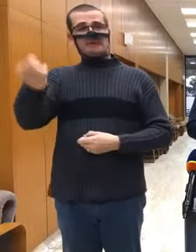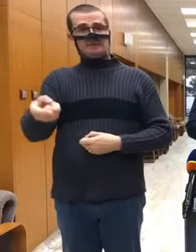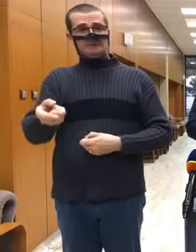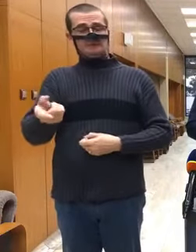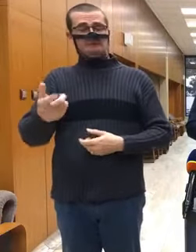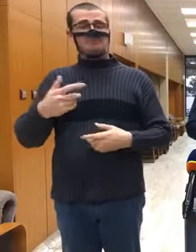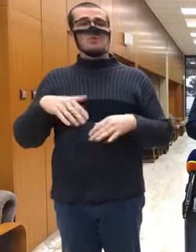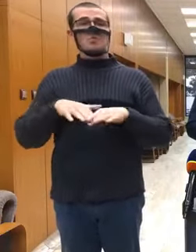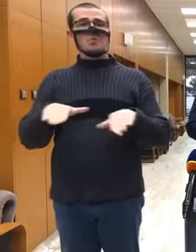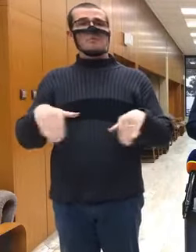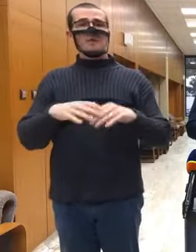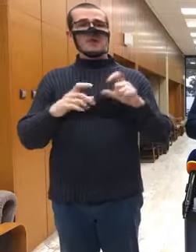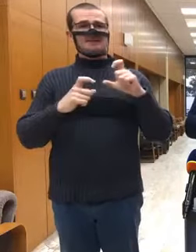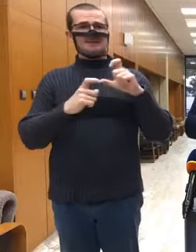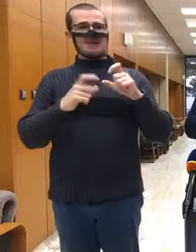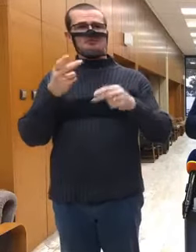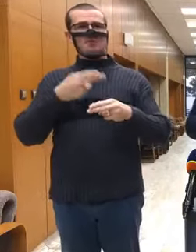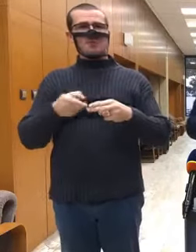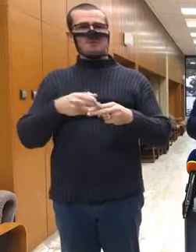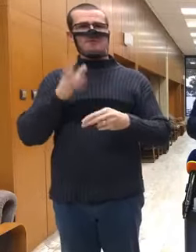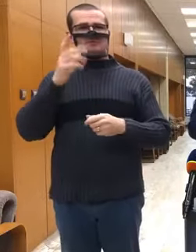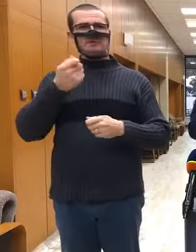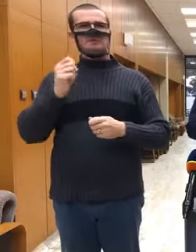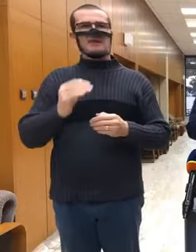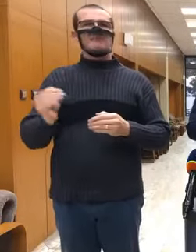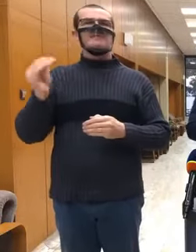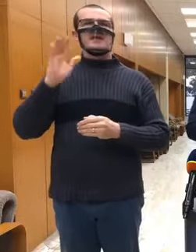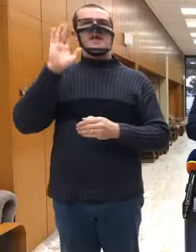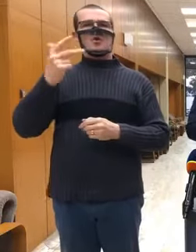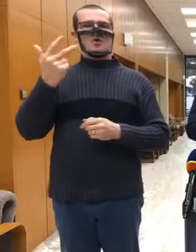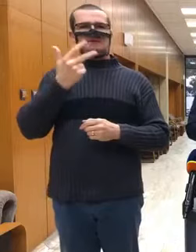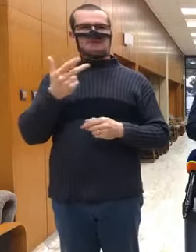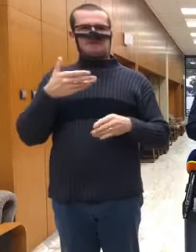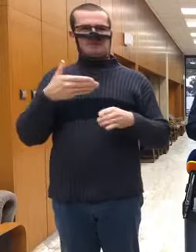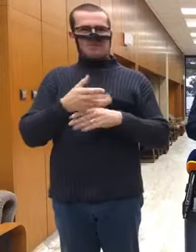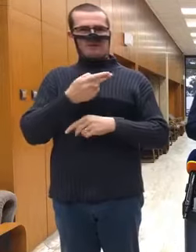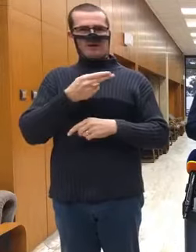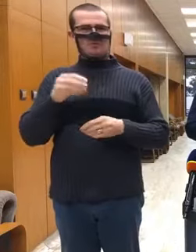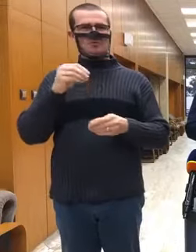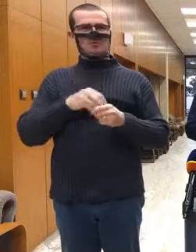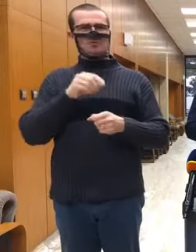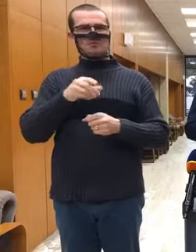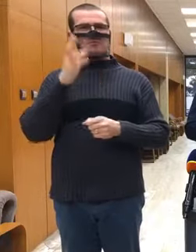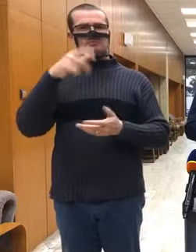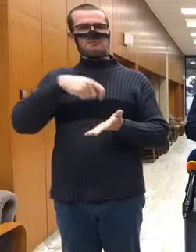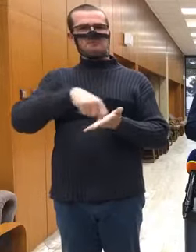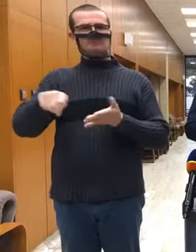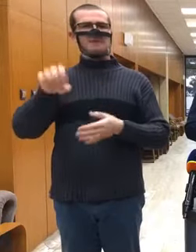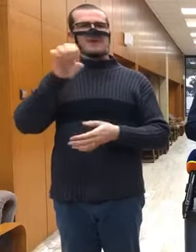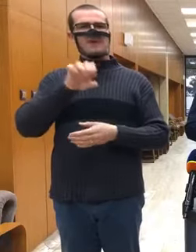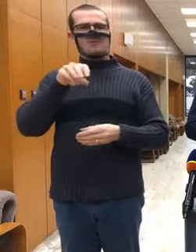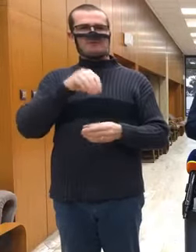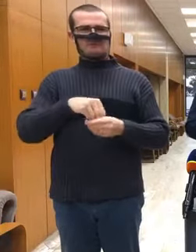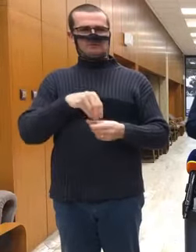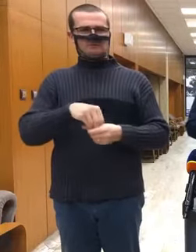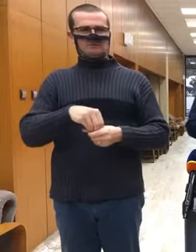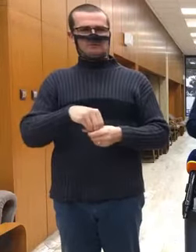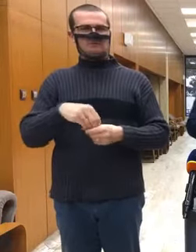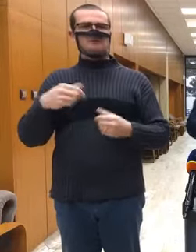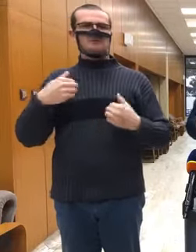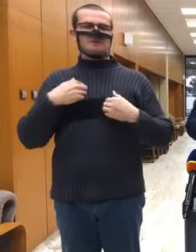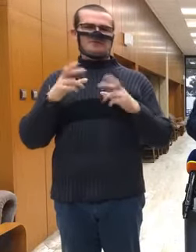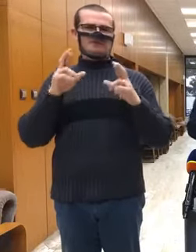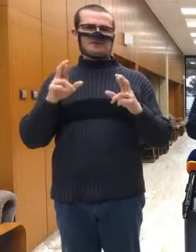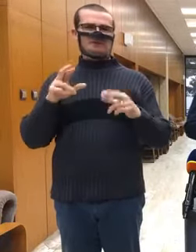Kúpele Sliač budú, tá rekonštrukcia bude drahšia ako 30 miliónov eur a oni budú financované z eurofondov a ja teda dúfam,